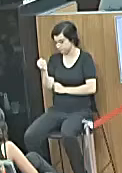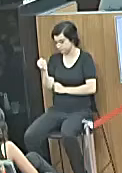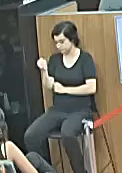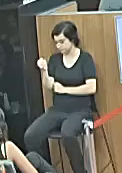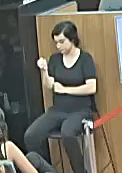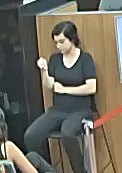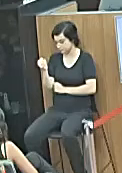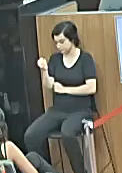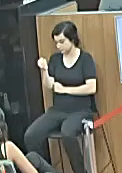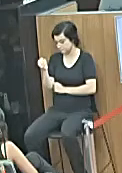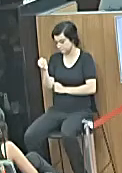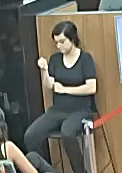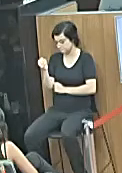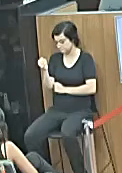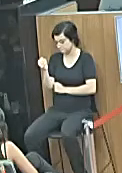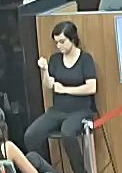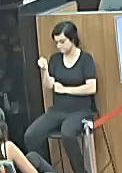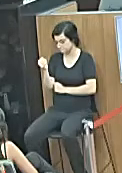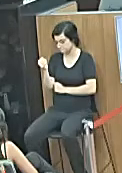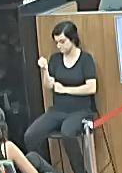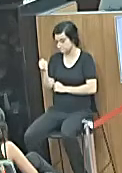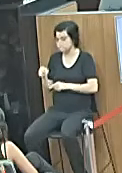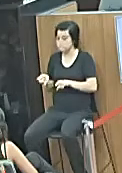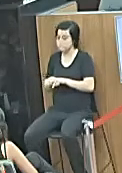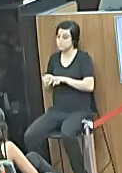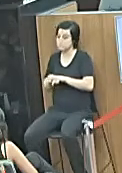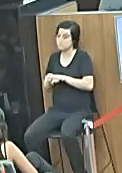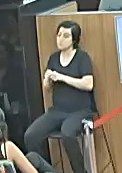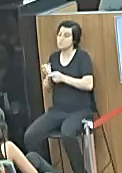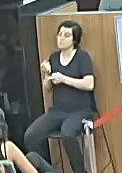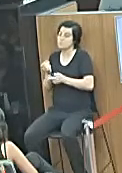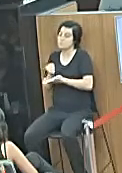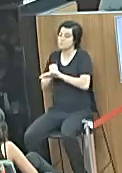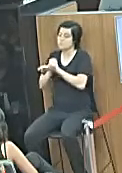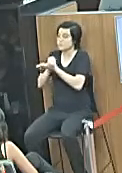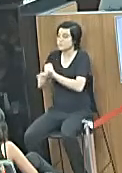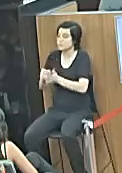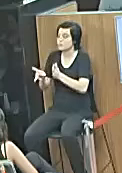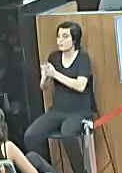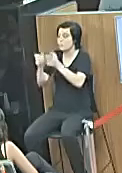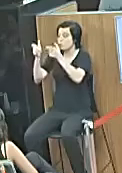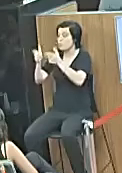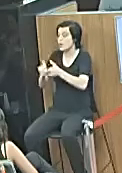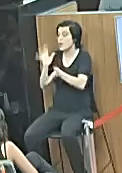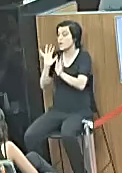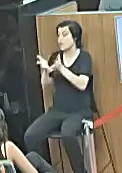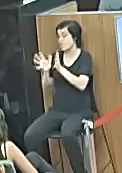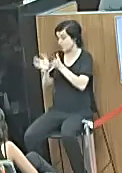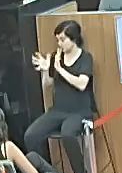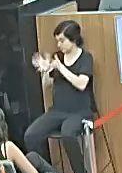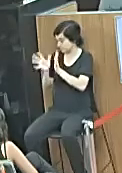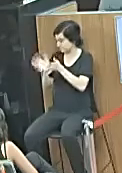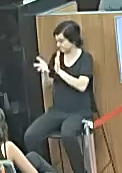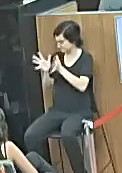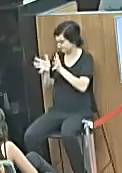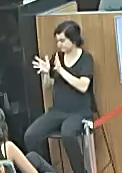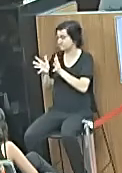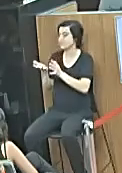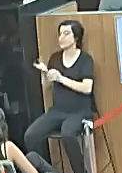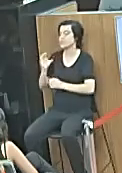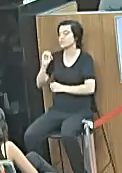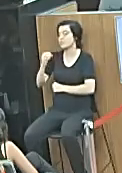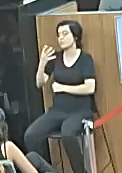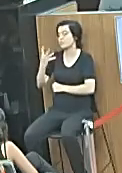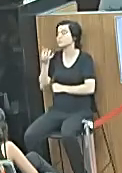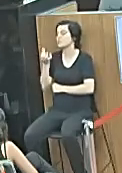operacionalização das centrais de interpretação de libras do programa 0 46